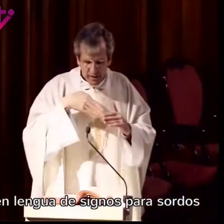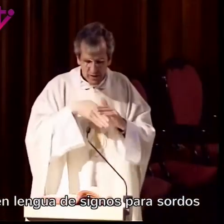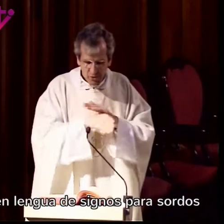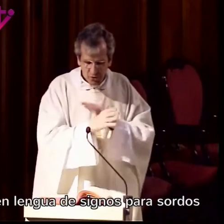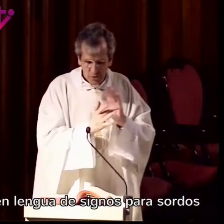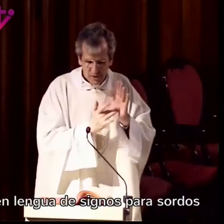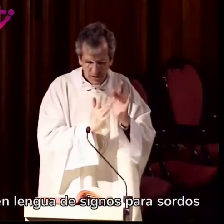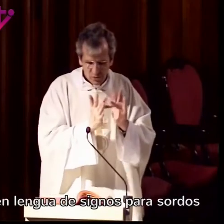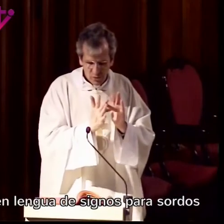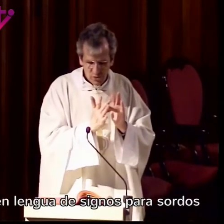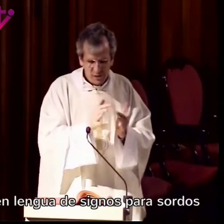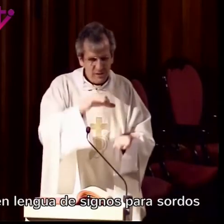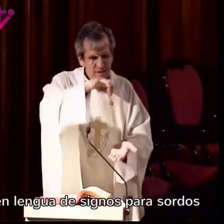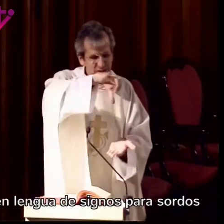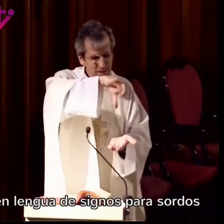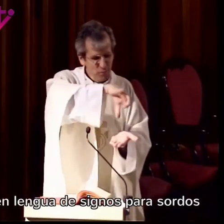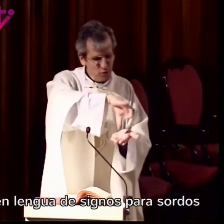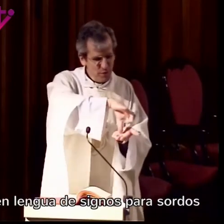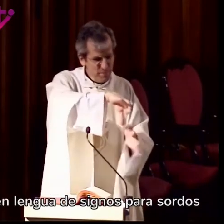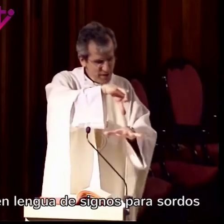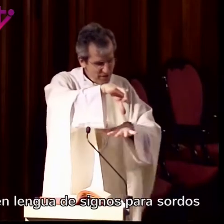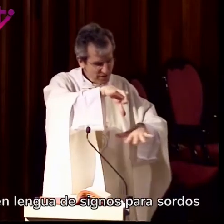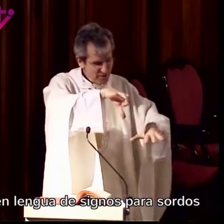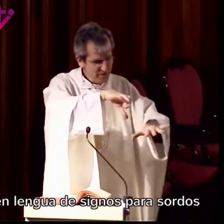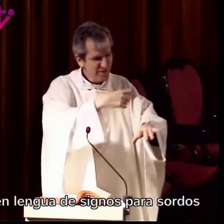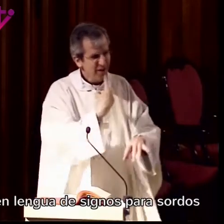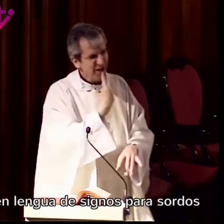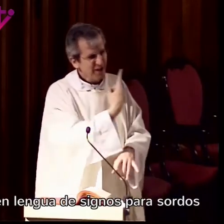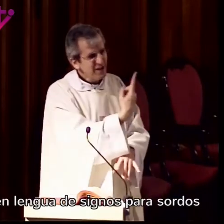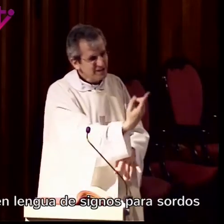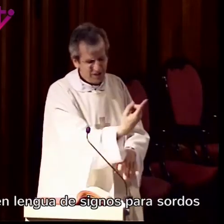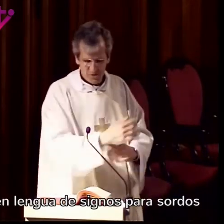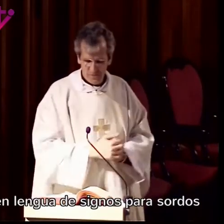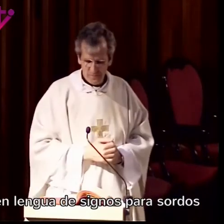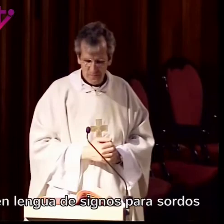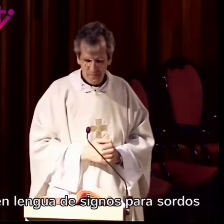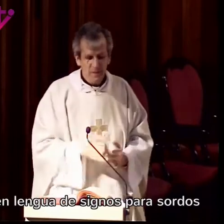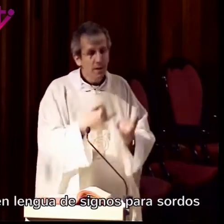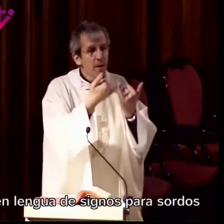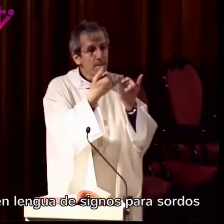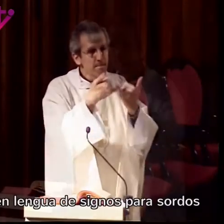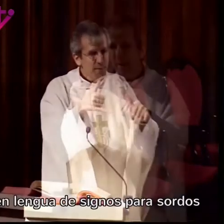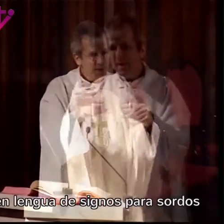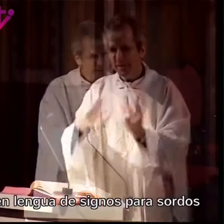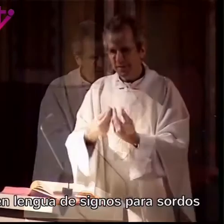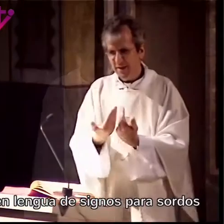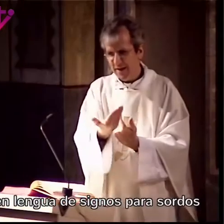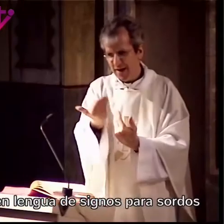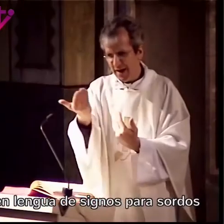Entró Jesús, se puso en medio y les dijo Paz a